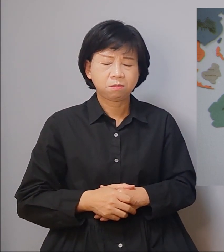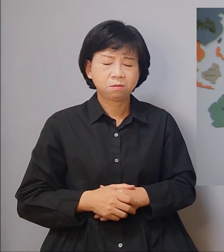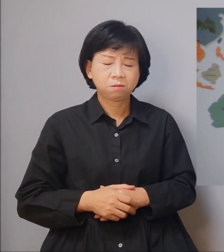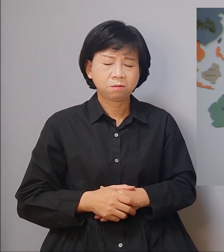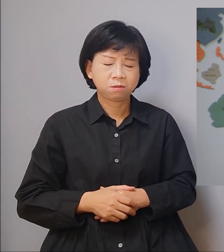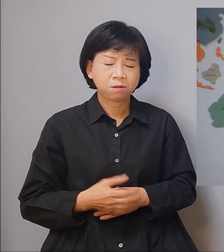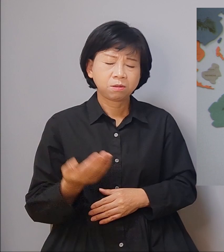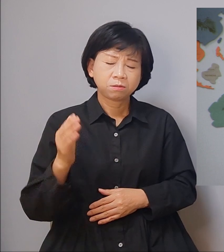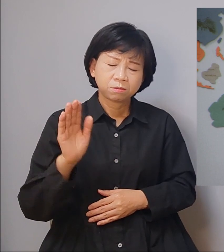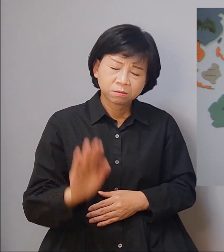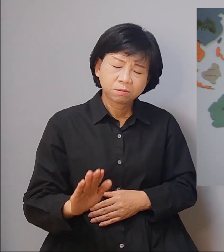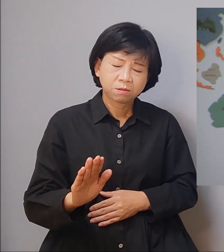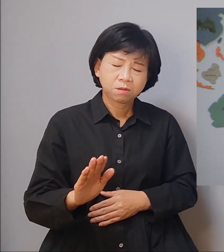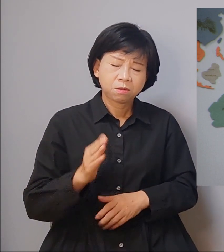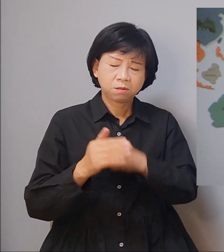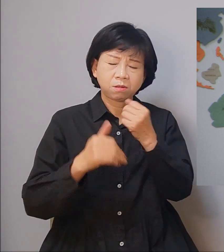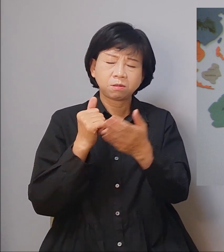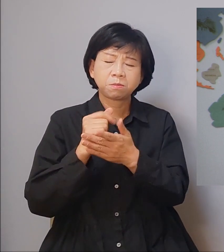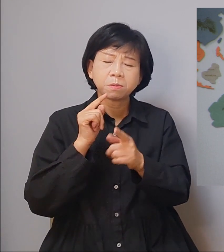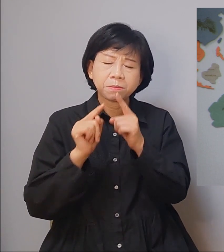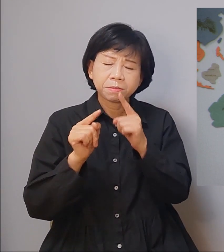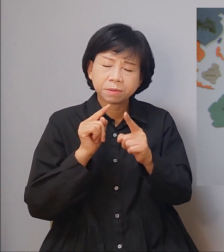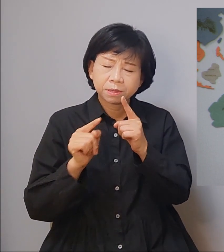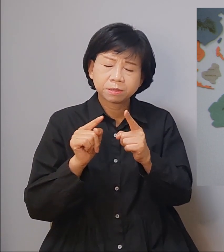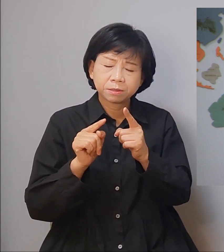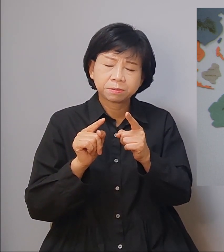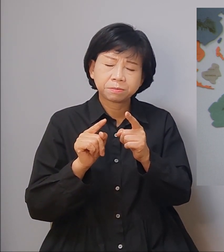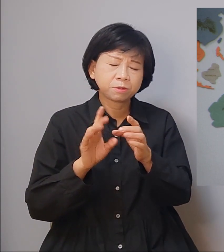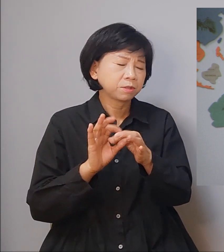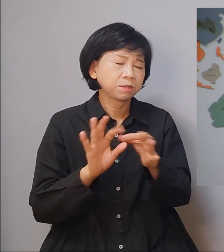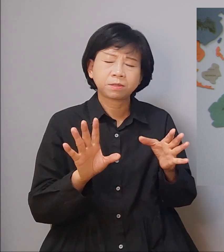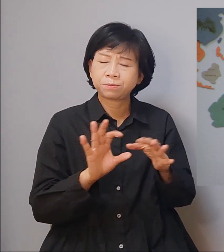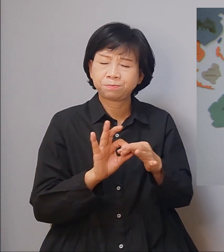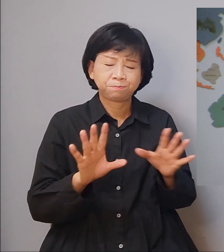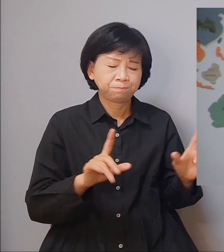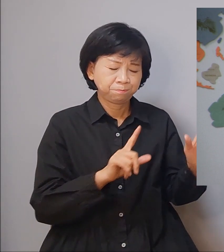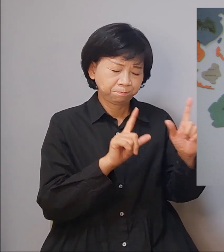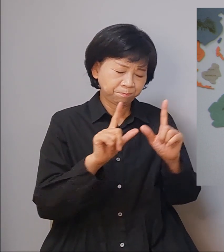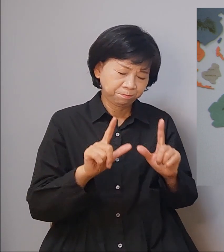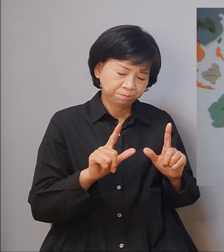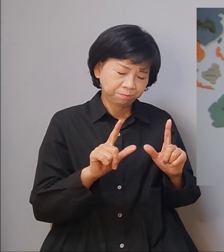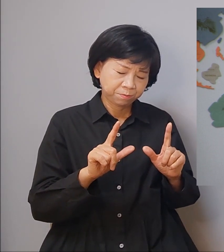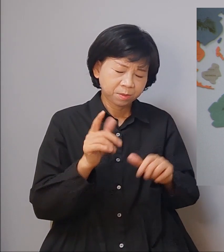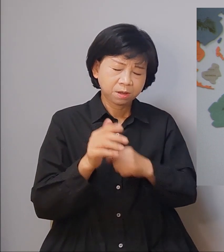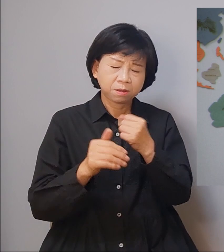자꾸 하나님의 말씀에 관계없이